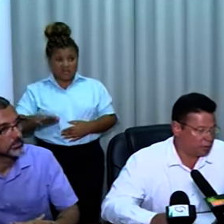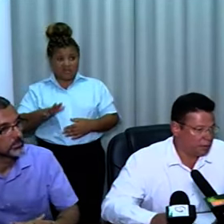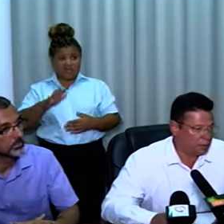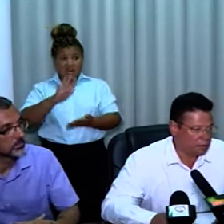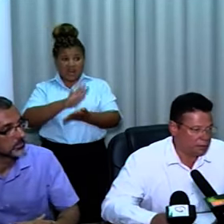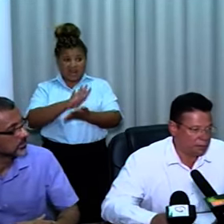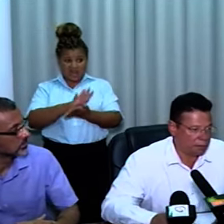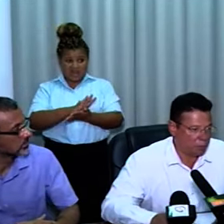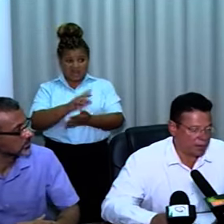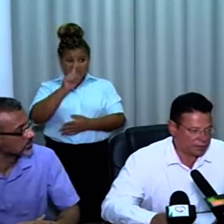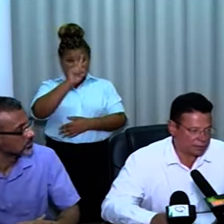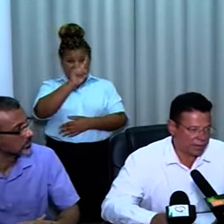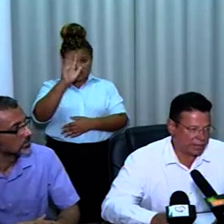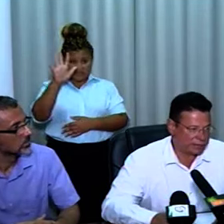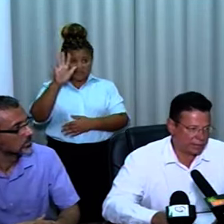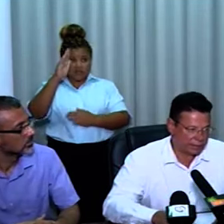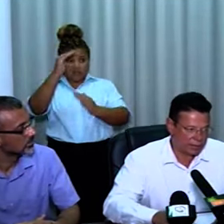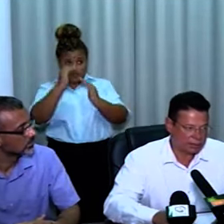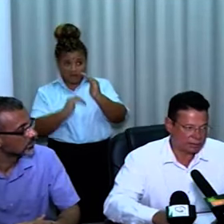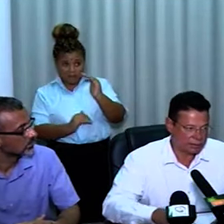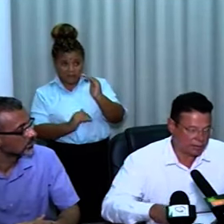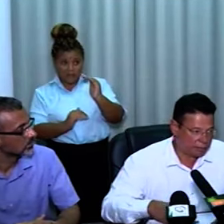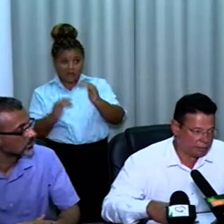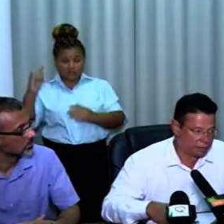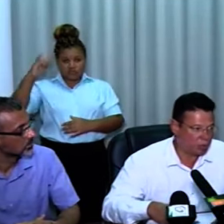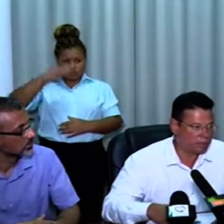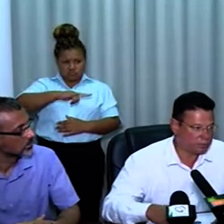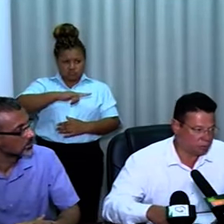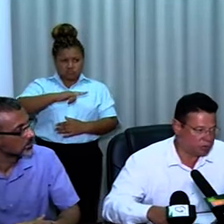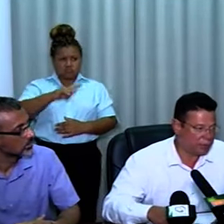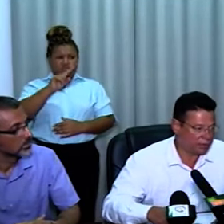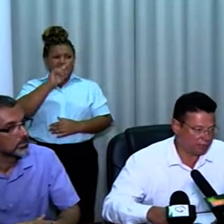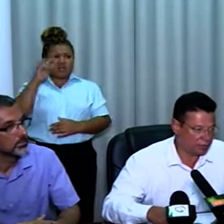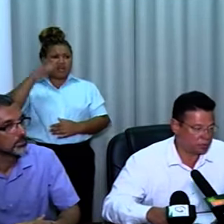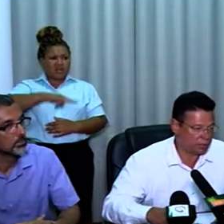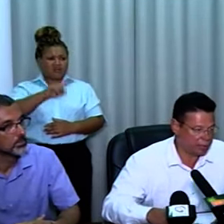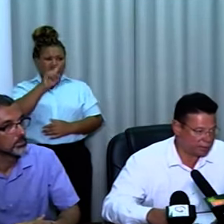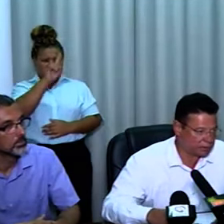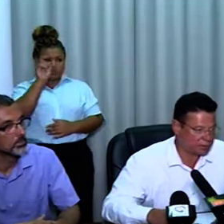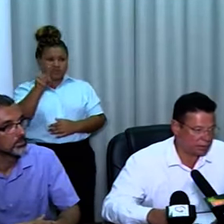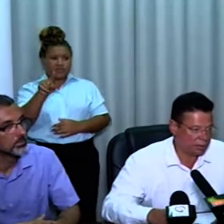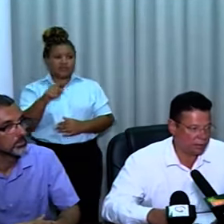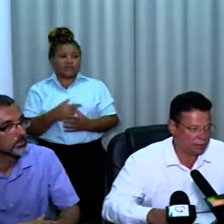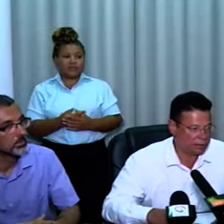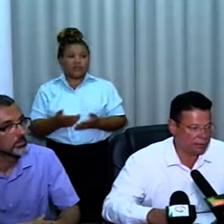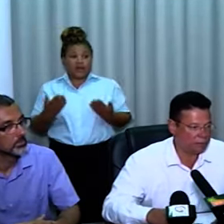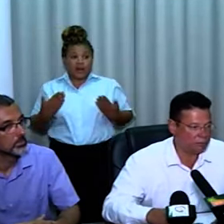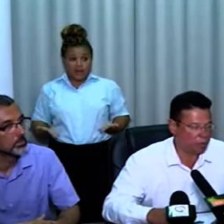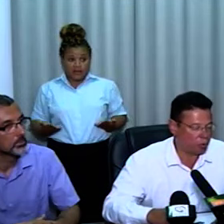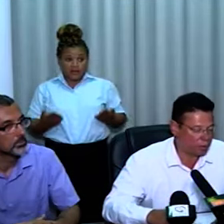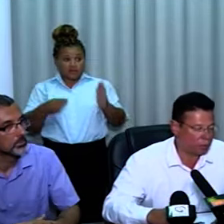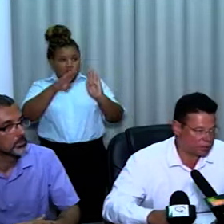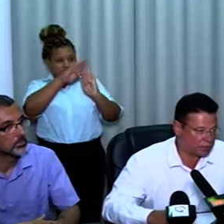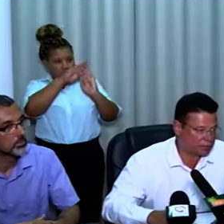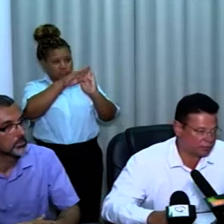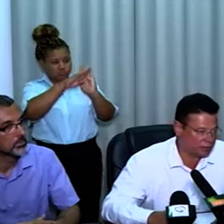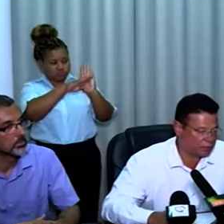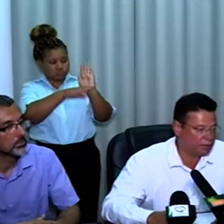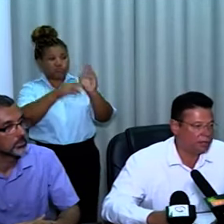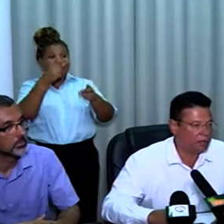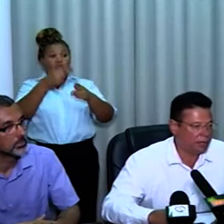là. Je ne pense pas analyse salaris entier, mais nous avons des gens qui travaillent le salaris, et même on comprend, oui, c'est